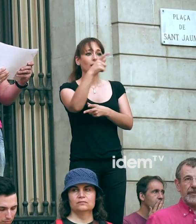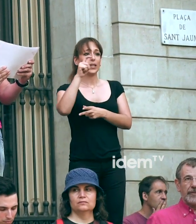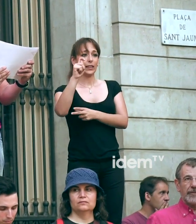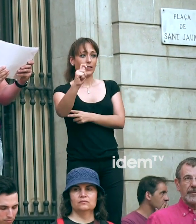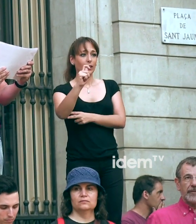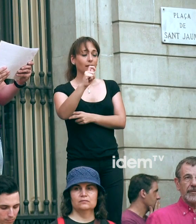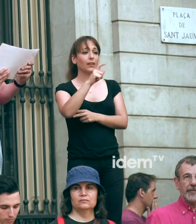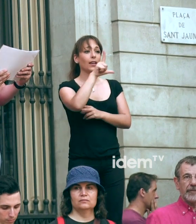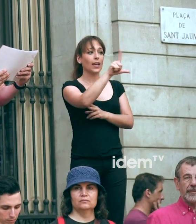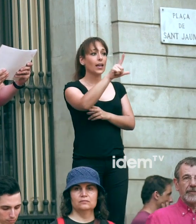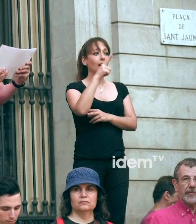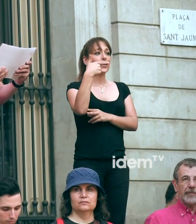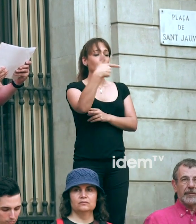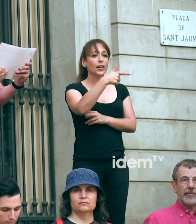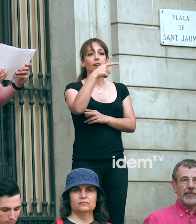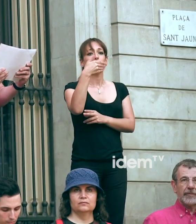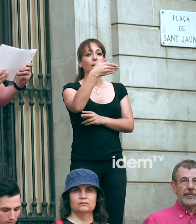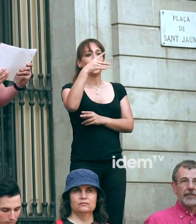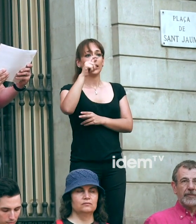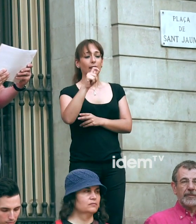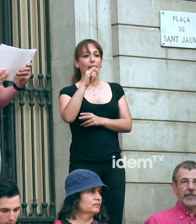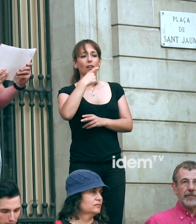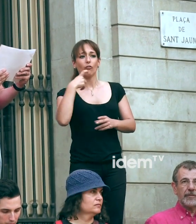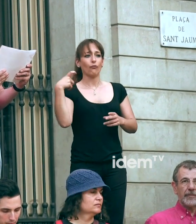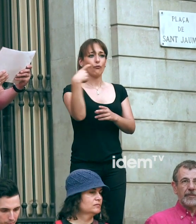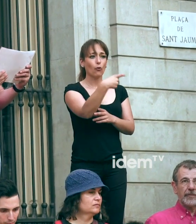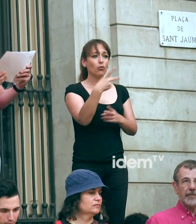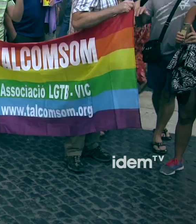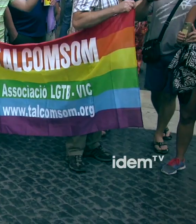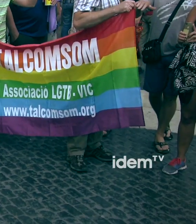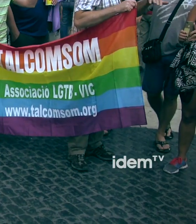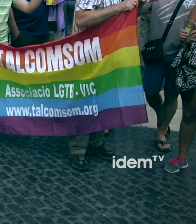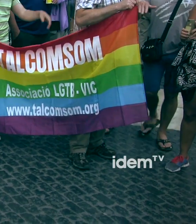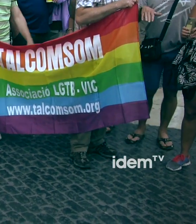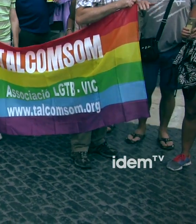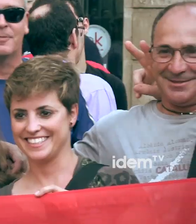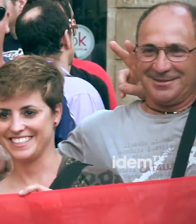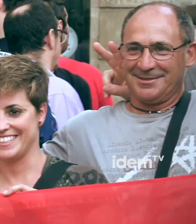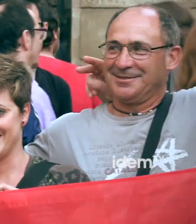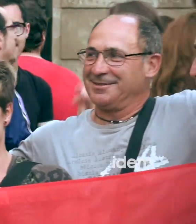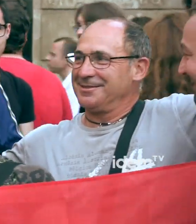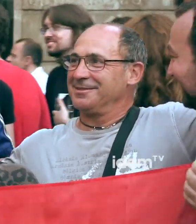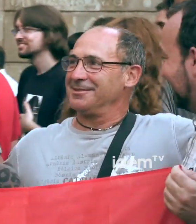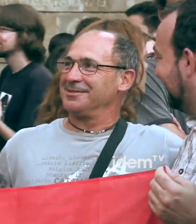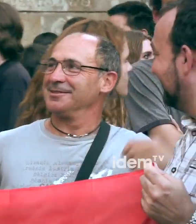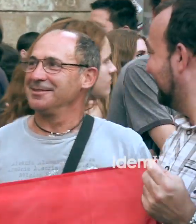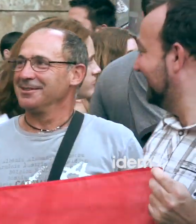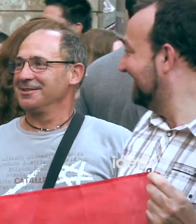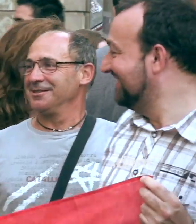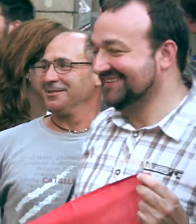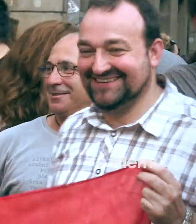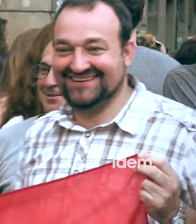La LGBTfòbia fa precàries les nostres sexualitats. La manca de llibertats a l'hora d'exercir